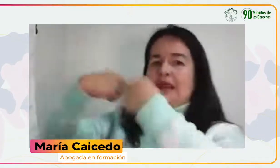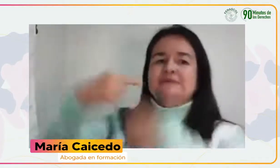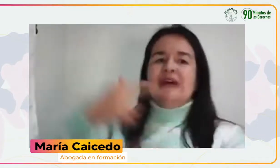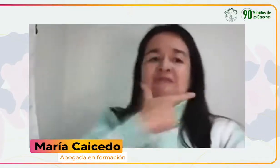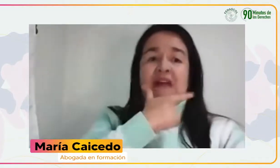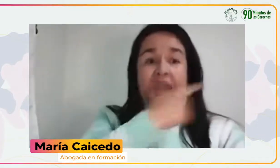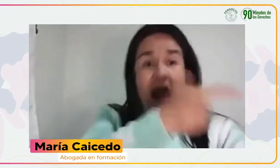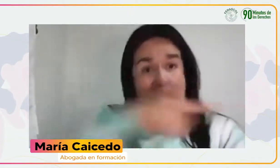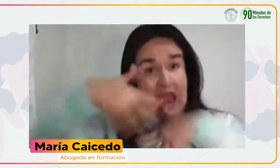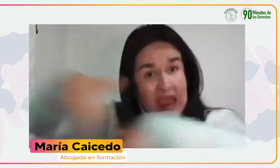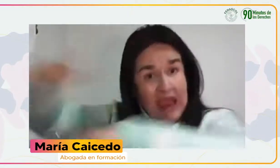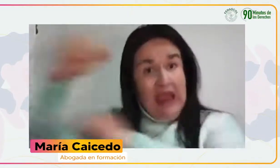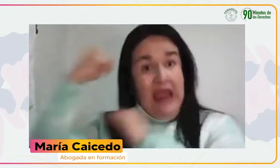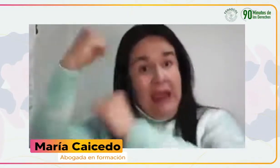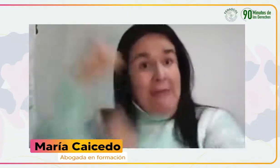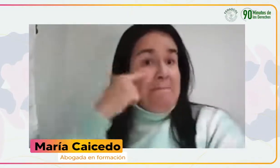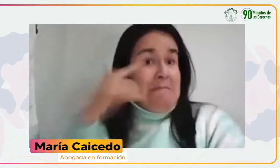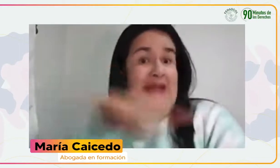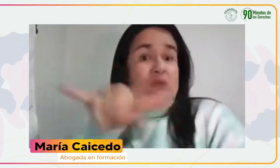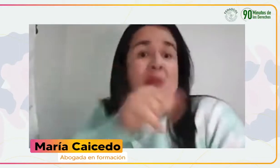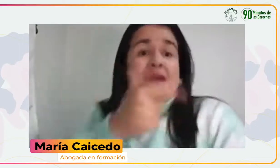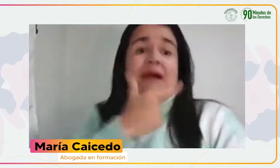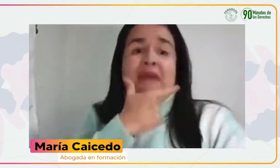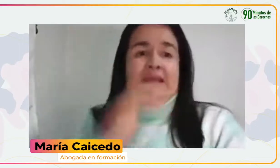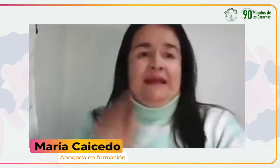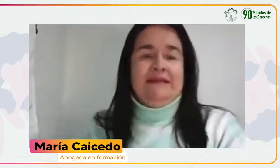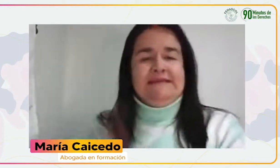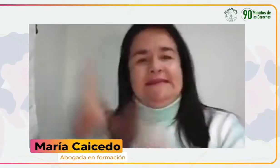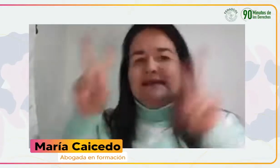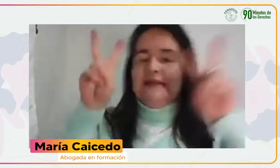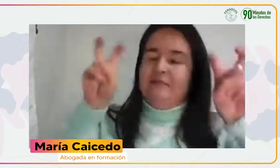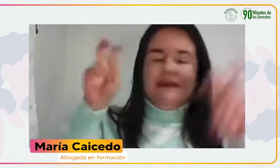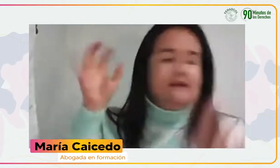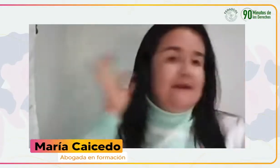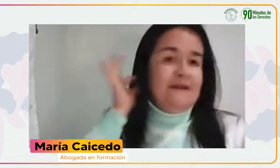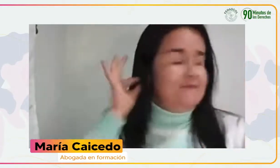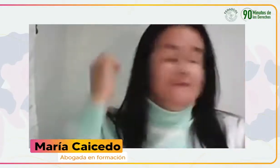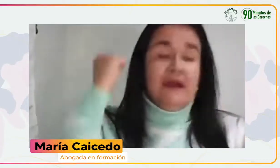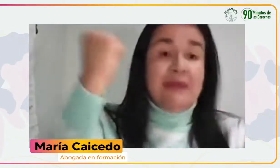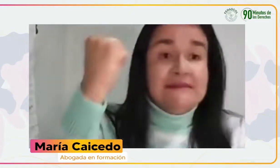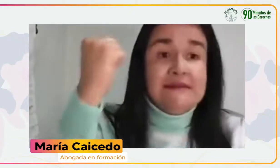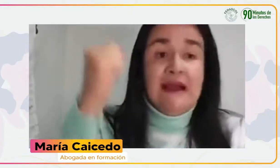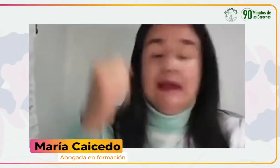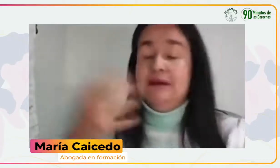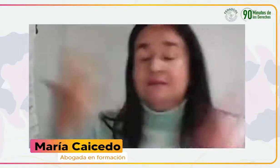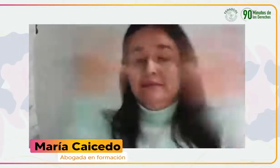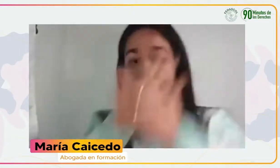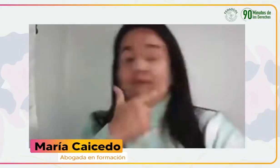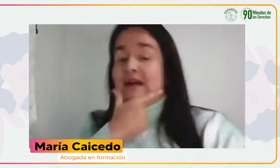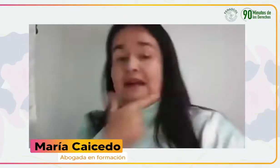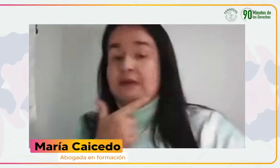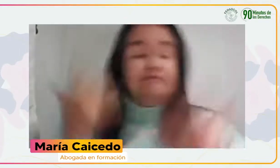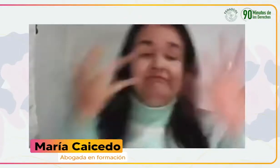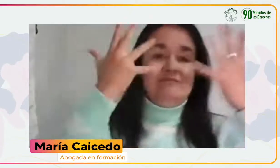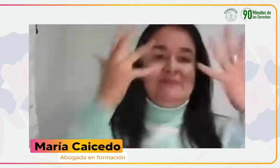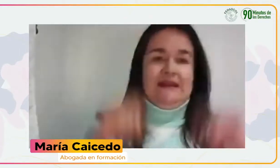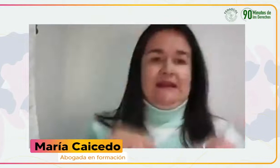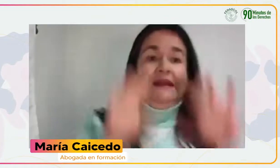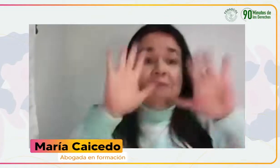Entonces, está de pronto como, bueno, si usted es una feminista, entonces usted es lesbiana. Entonces, realmente el